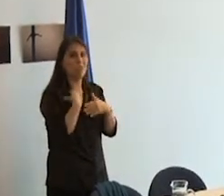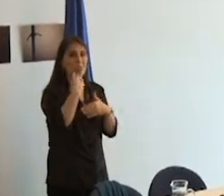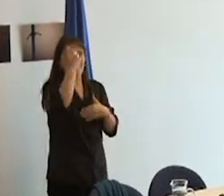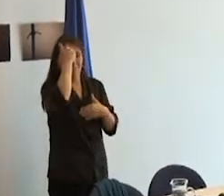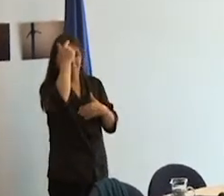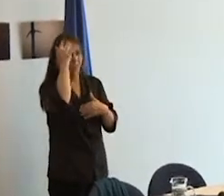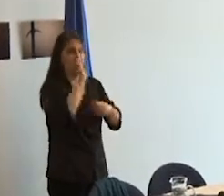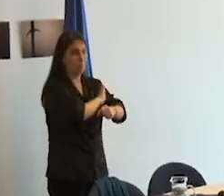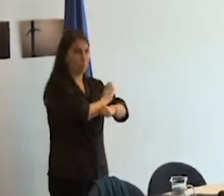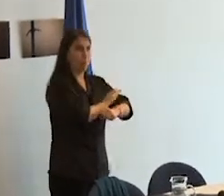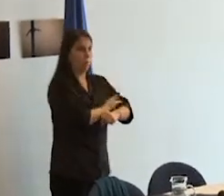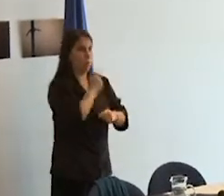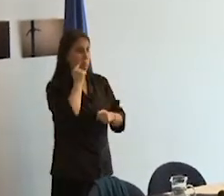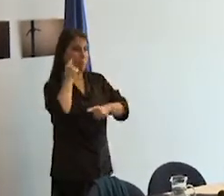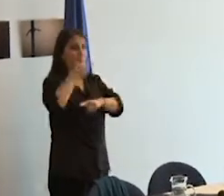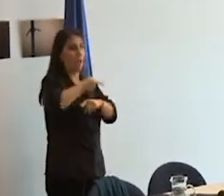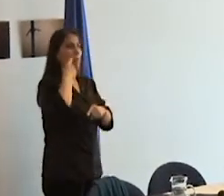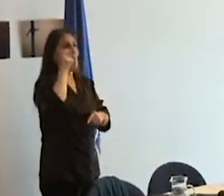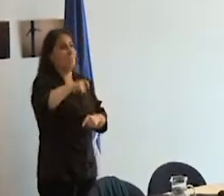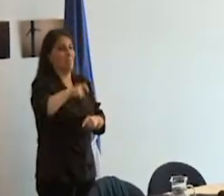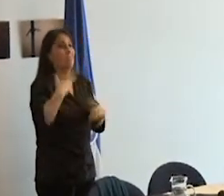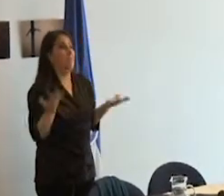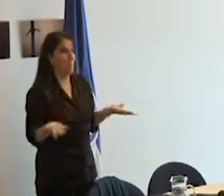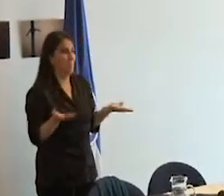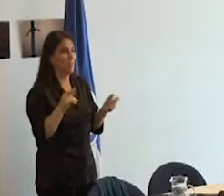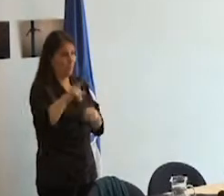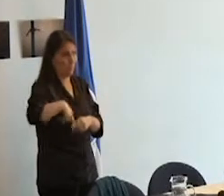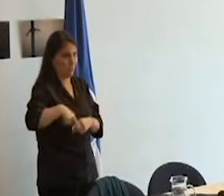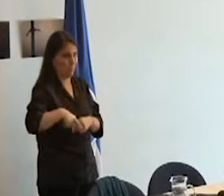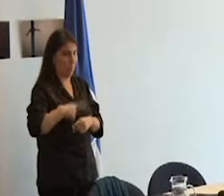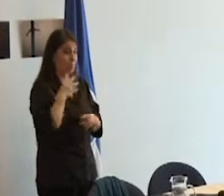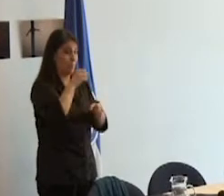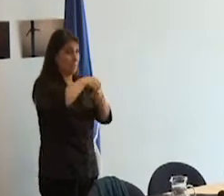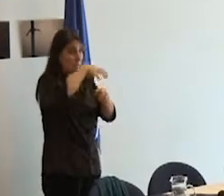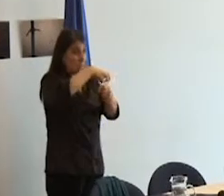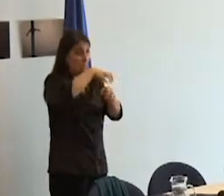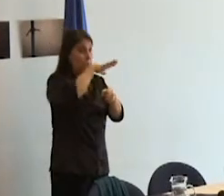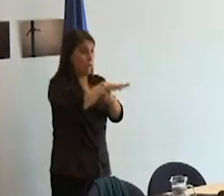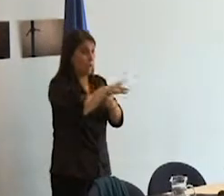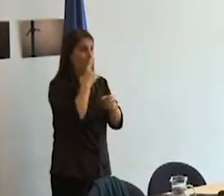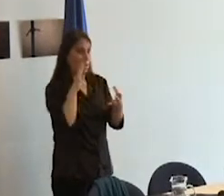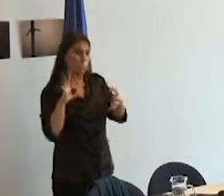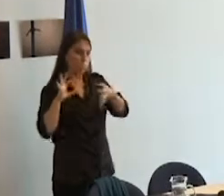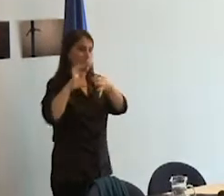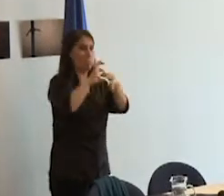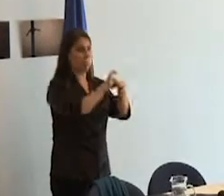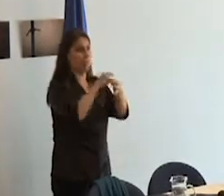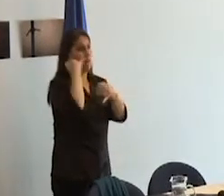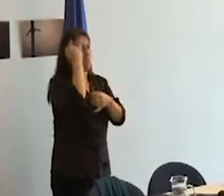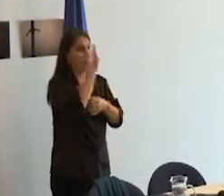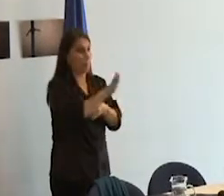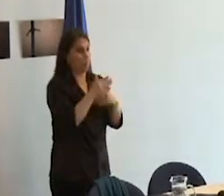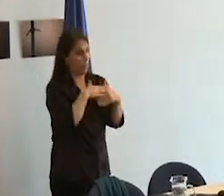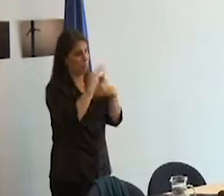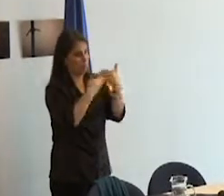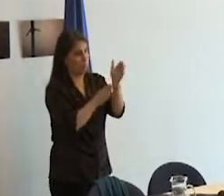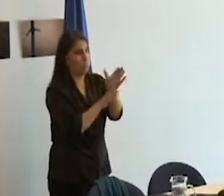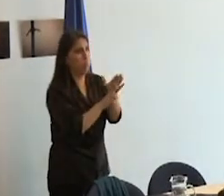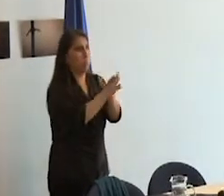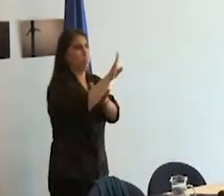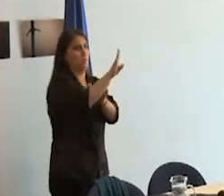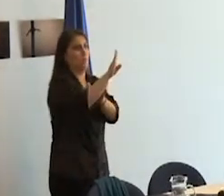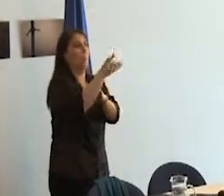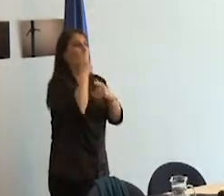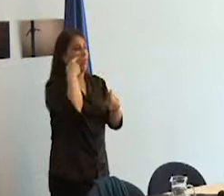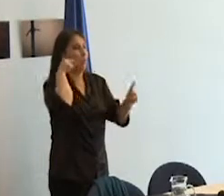y de poder que la hicieron necesaria, la llamada civilización, articulada a la idea de progreso, se